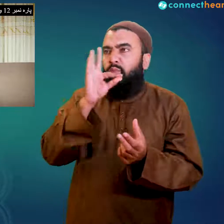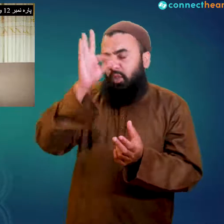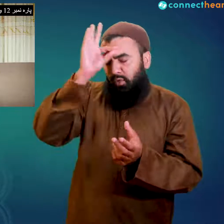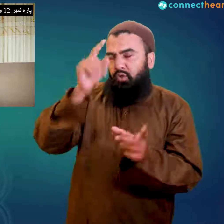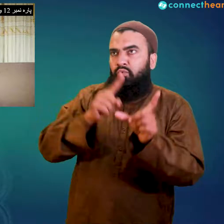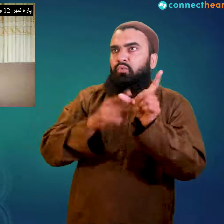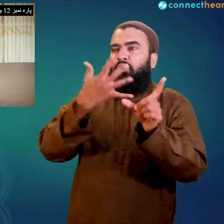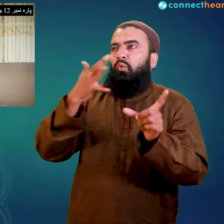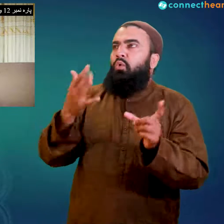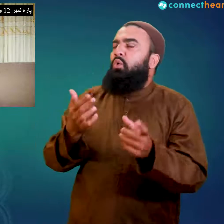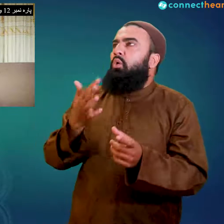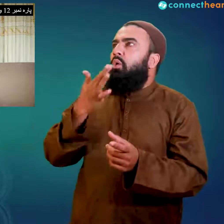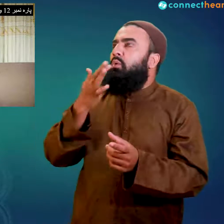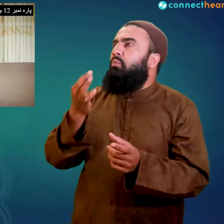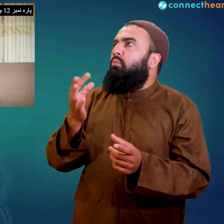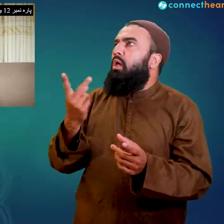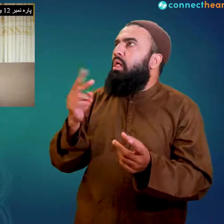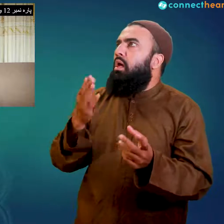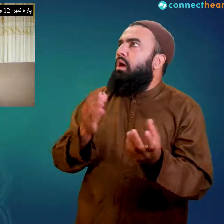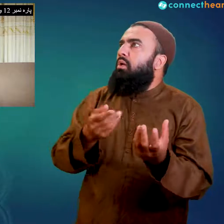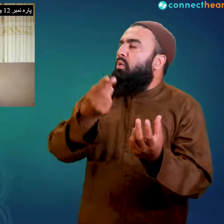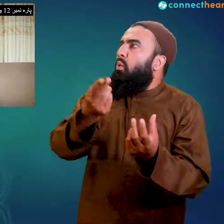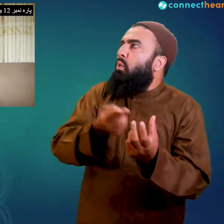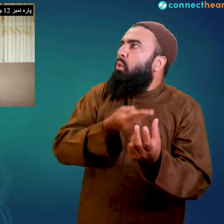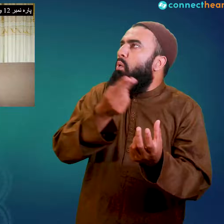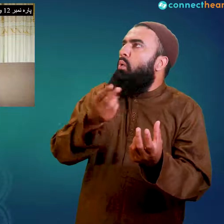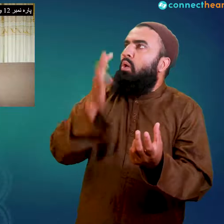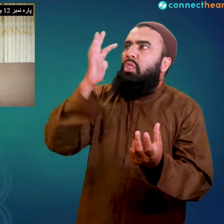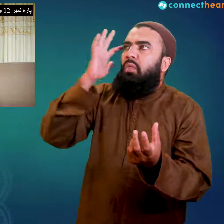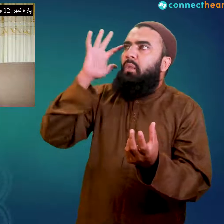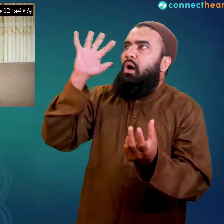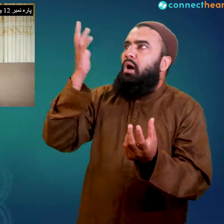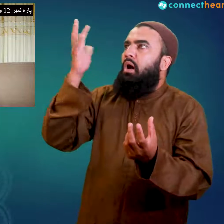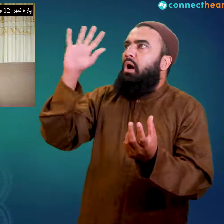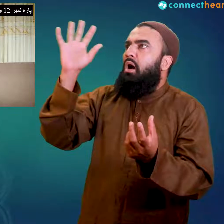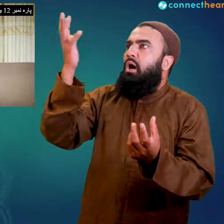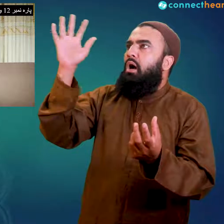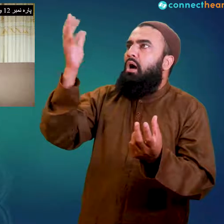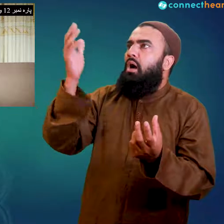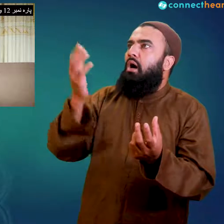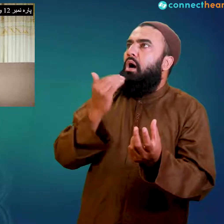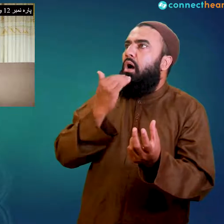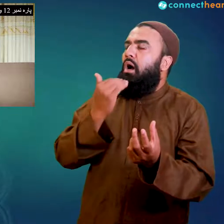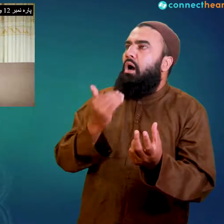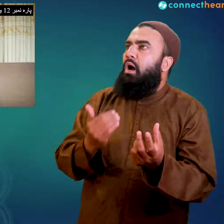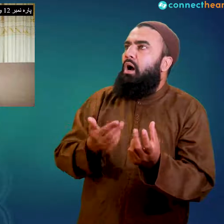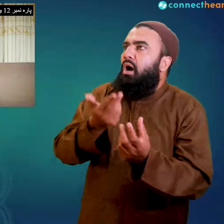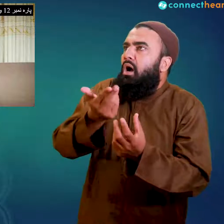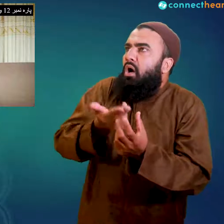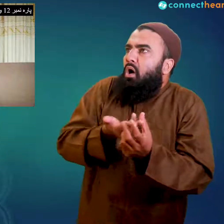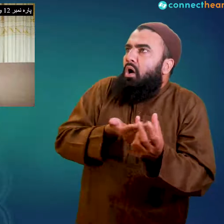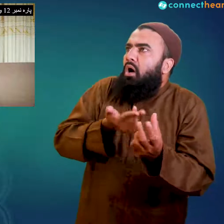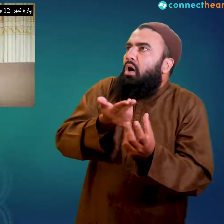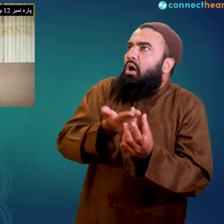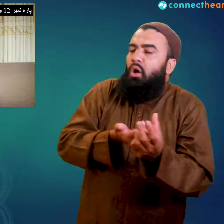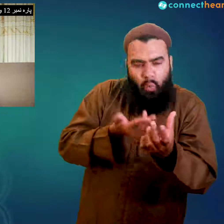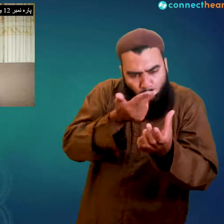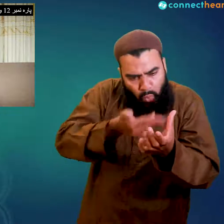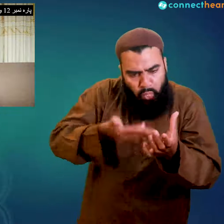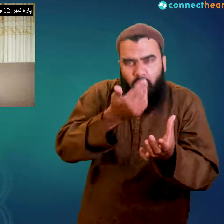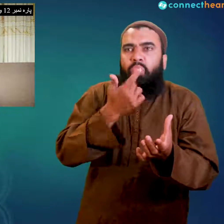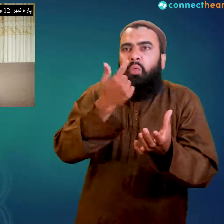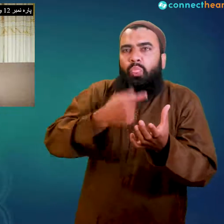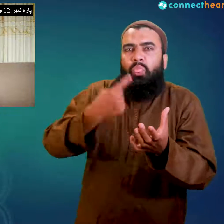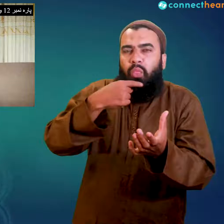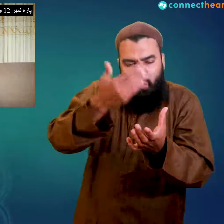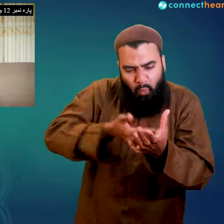وہ جس کے بارے میں تم مجھے لعن طعن کرتی رہتی ہو۔ بہرحال اس الزام سے بچنے کے لیے یوسف علیہ السلام